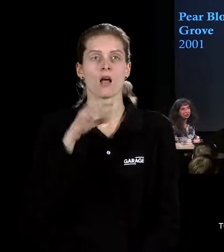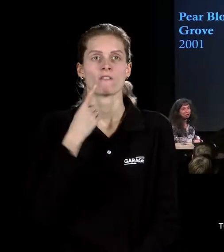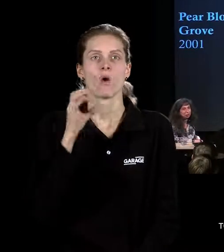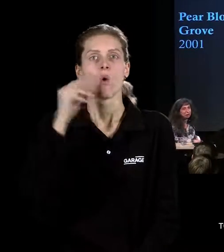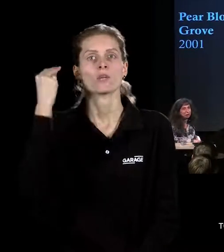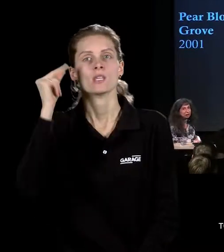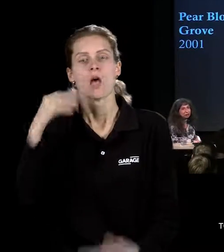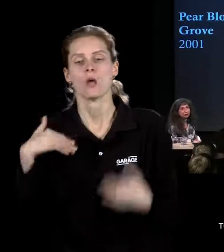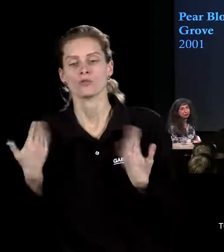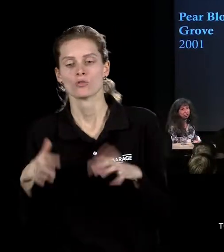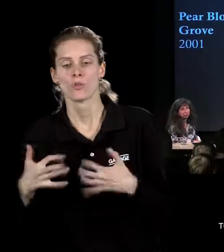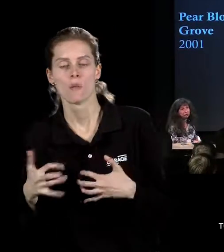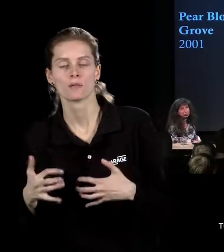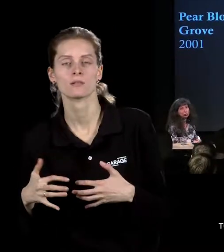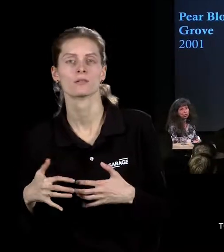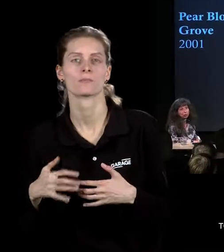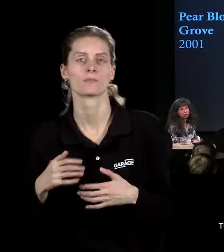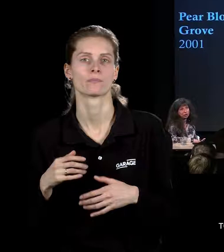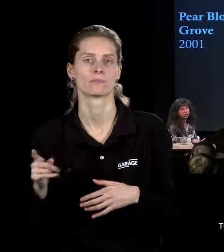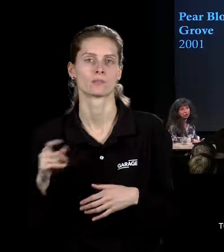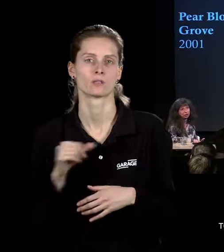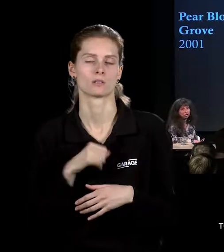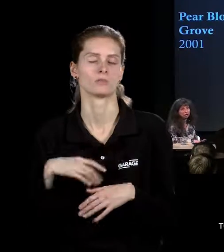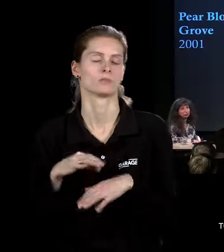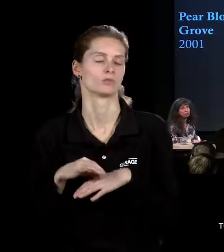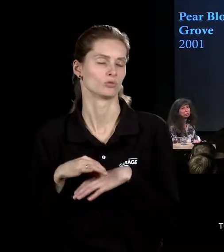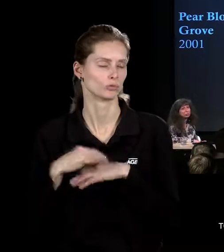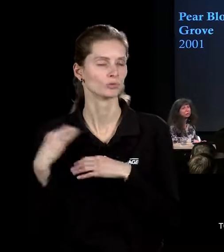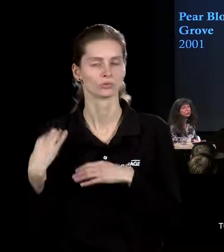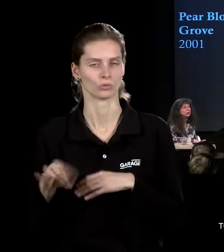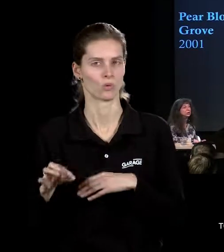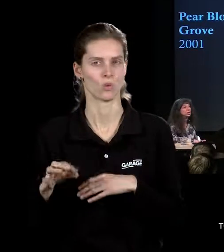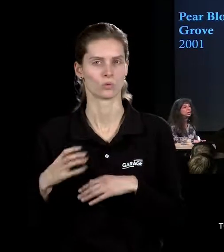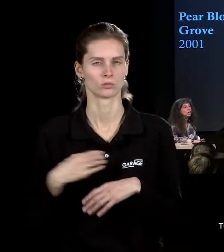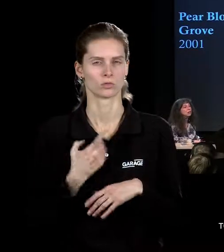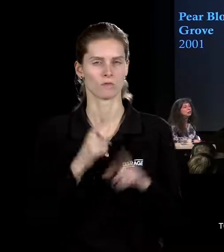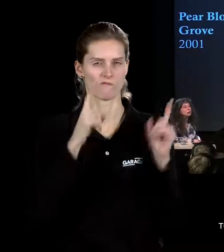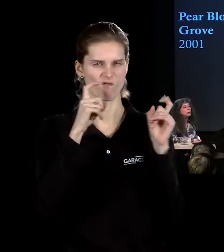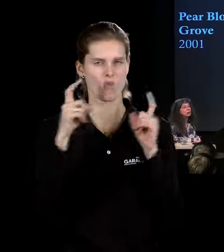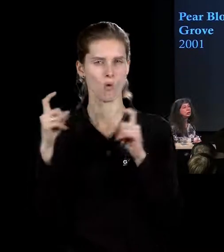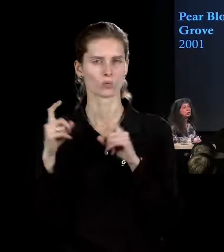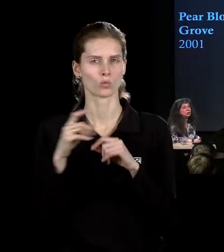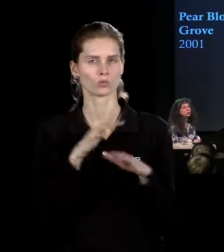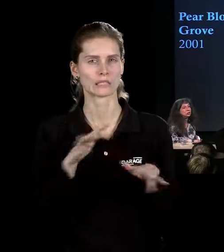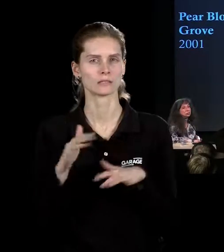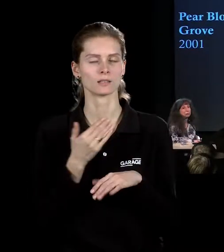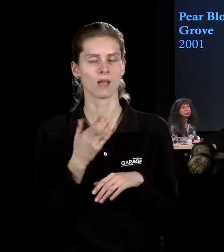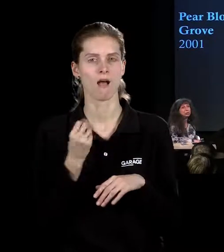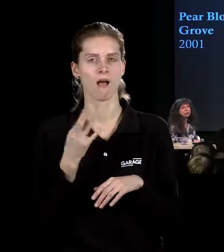отношении к собакам, то, может быть, один из самых жестоких его и страшных фотосессии. Это вот такая вот